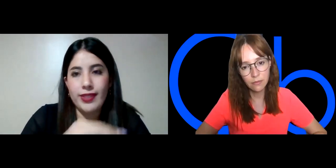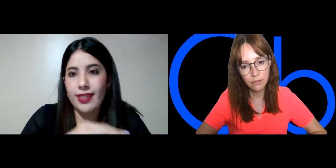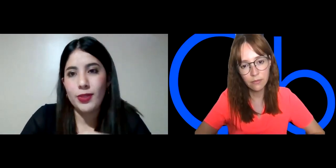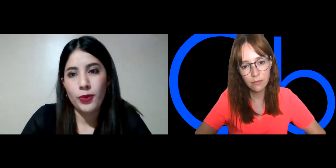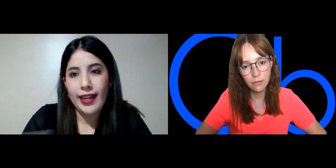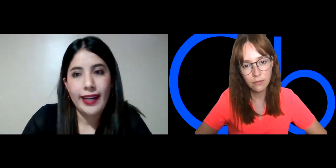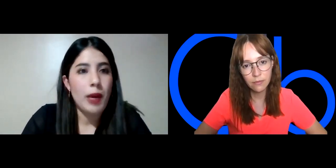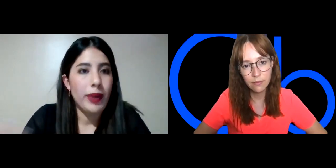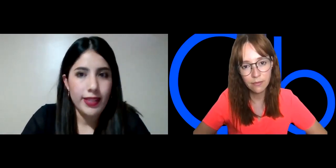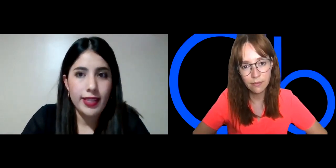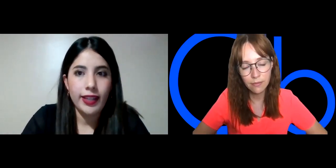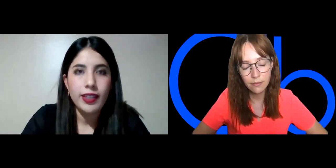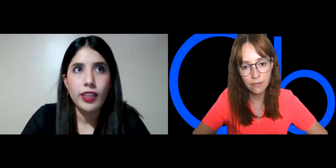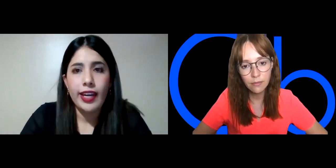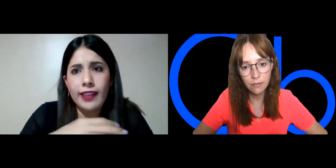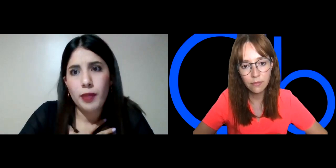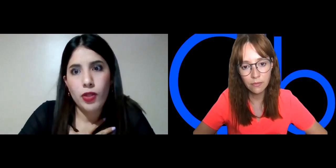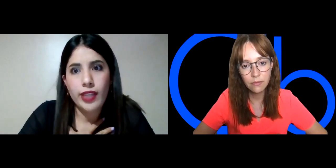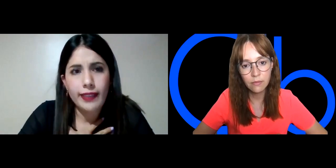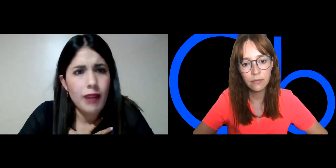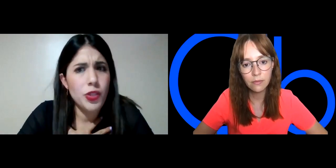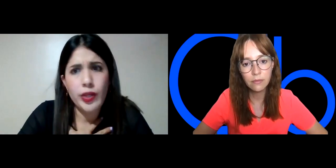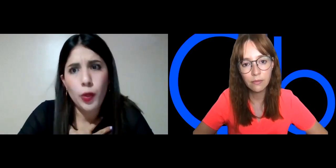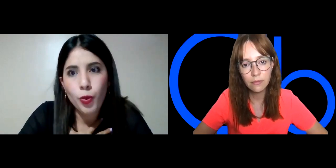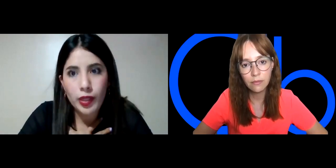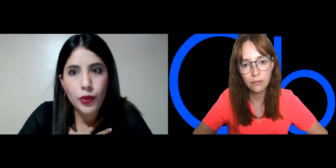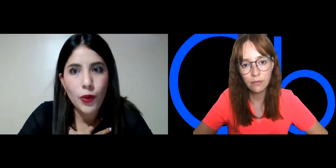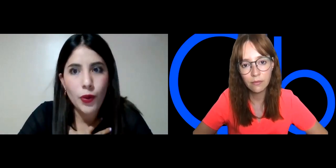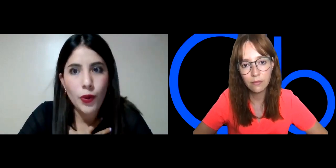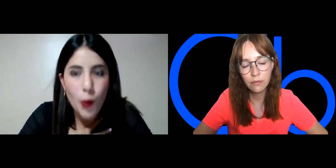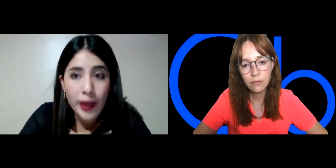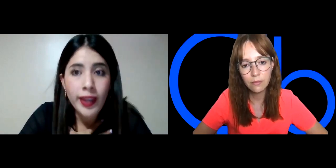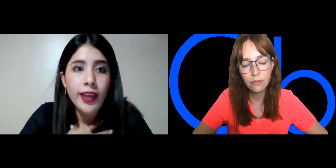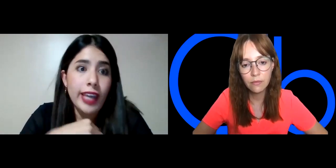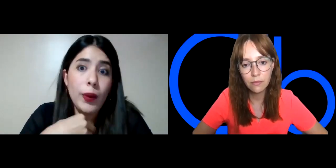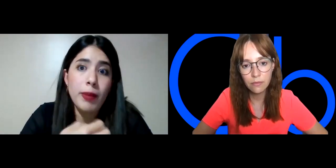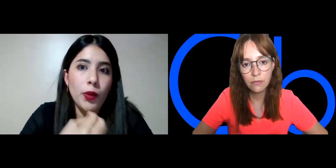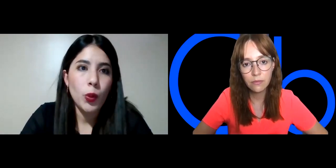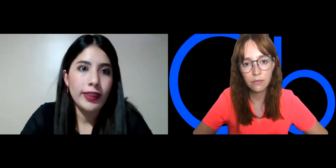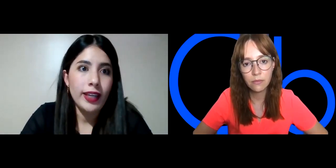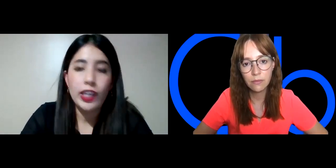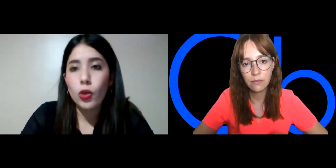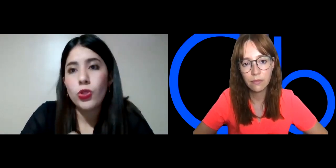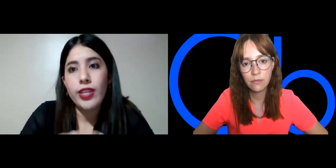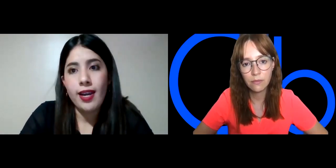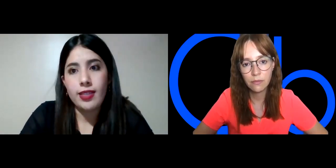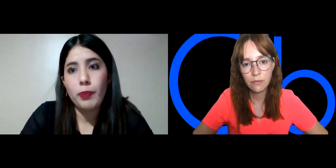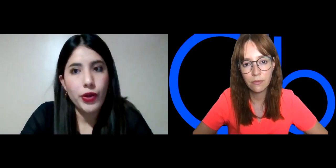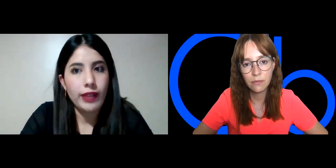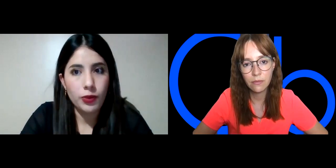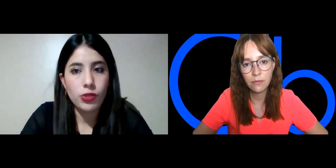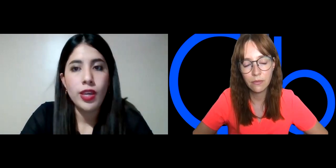pues es una línea de aprendizaje y eran términos que tal vez yo en algún momento ocupé, que ahora me doy cuenta que incluso llegan a